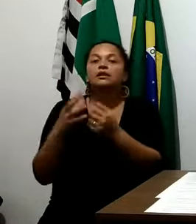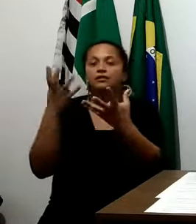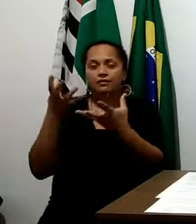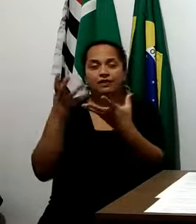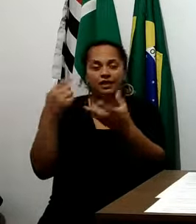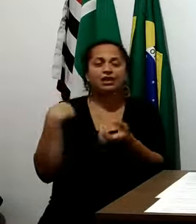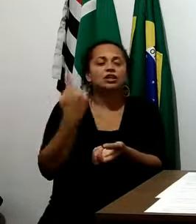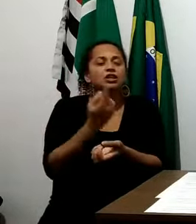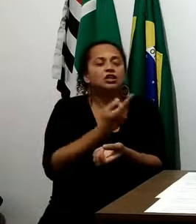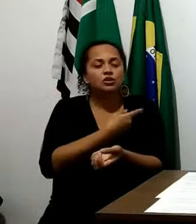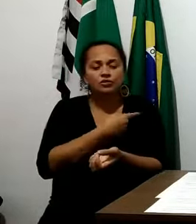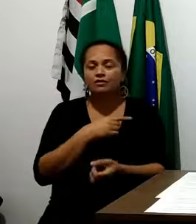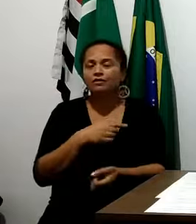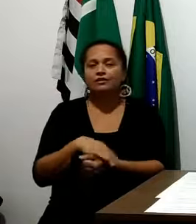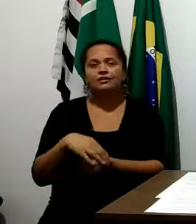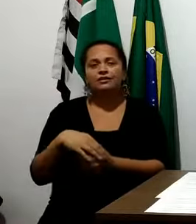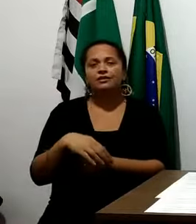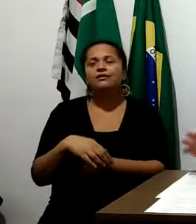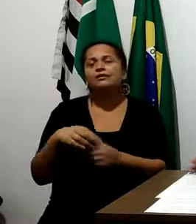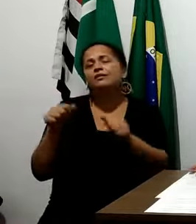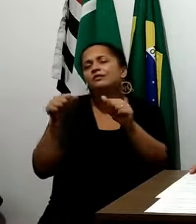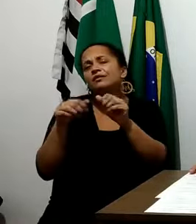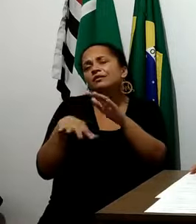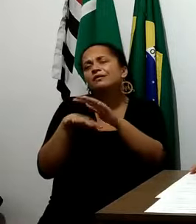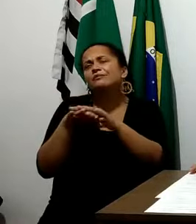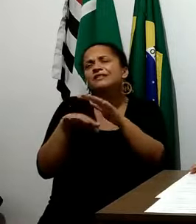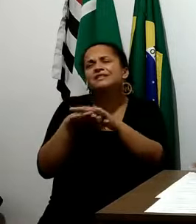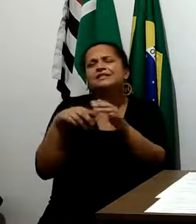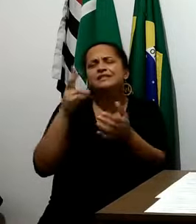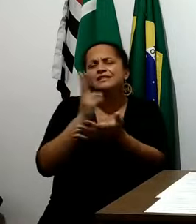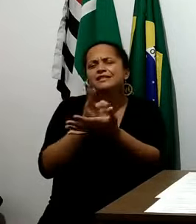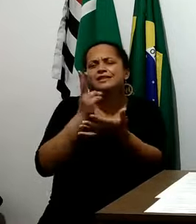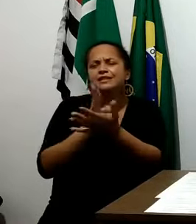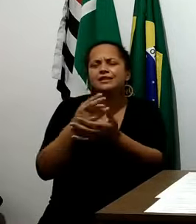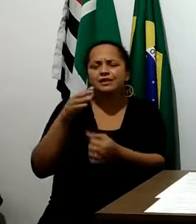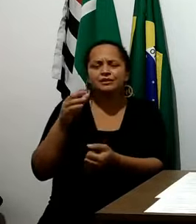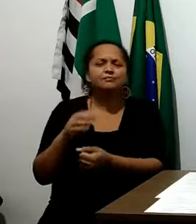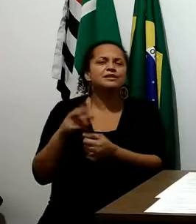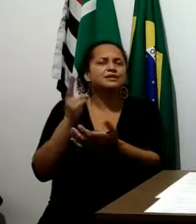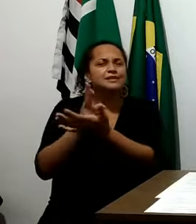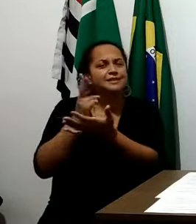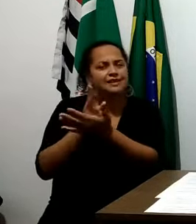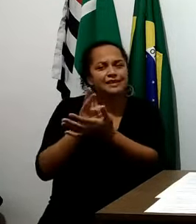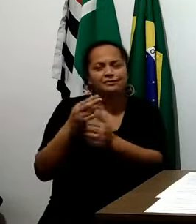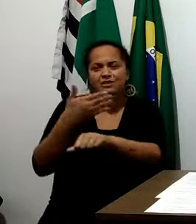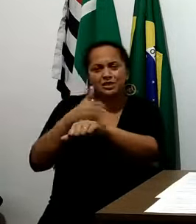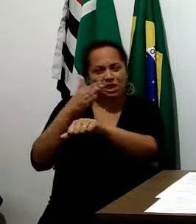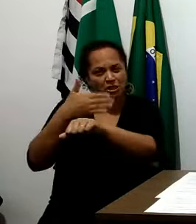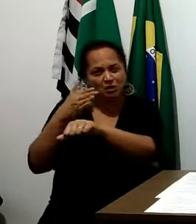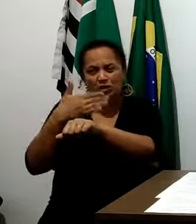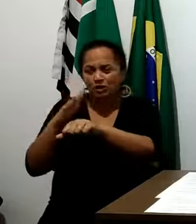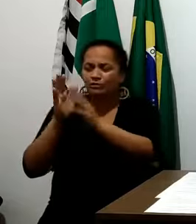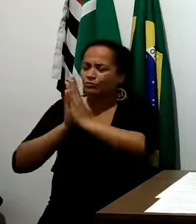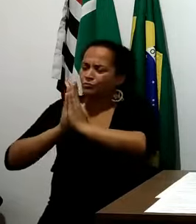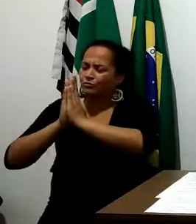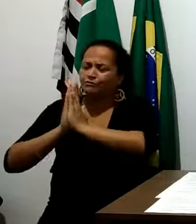a praticar. Porque é muito fácil jogar a responsabilidade para um